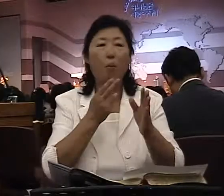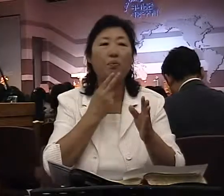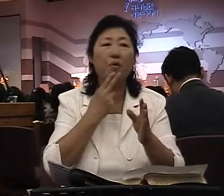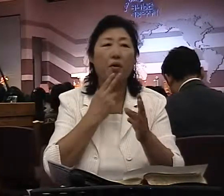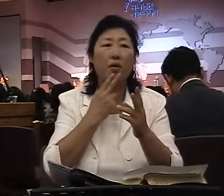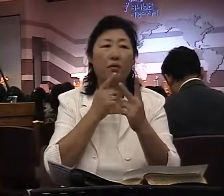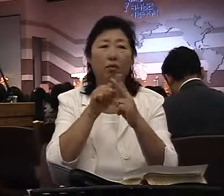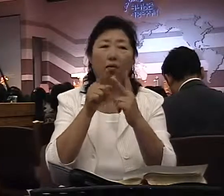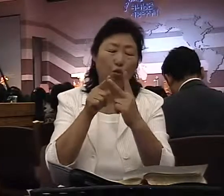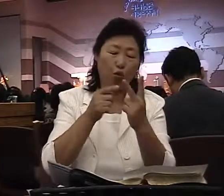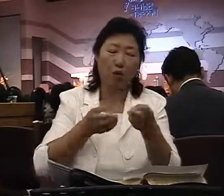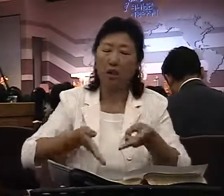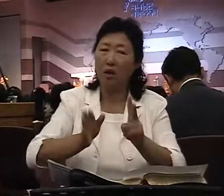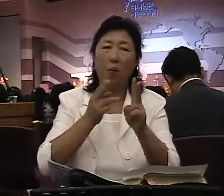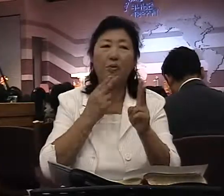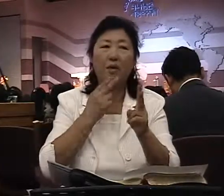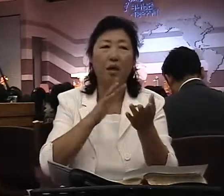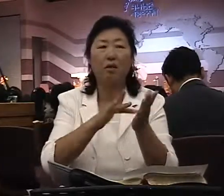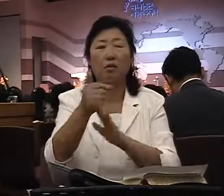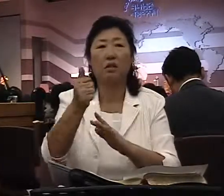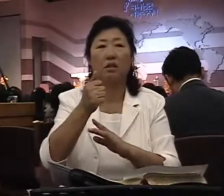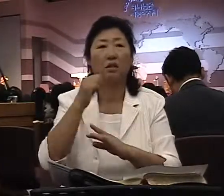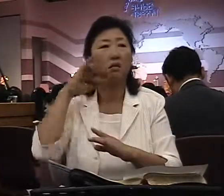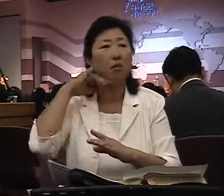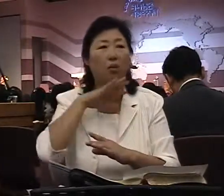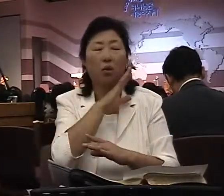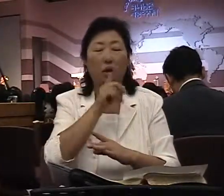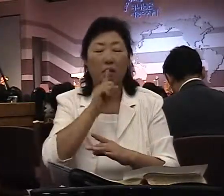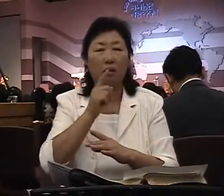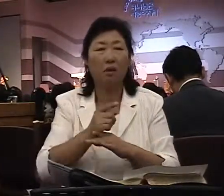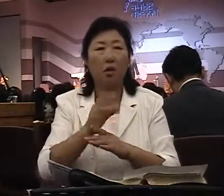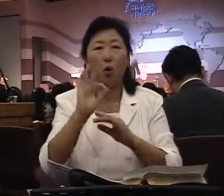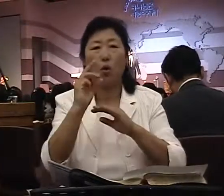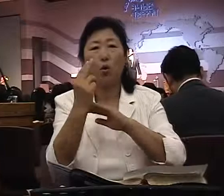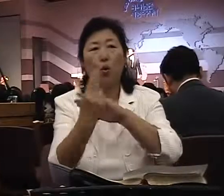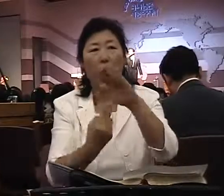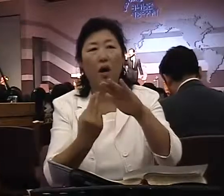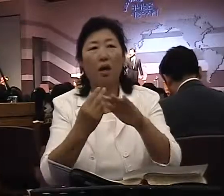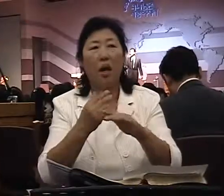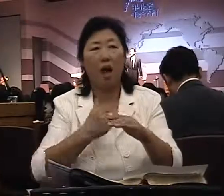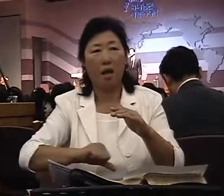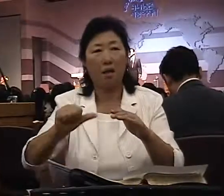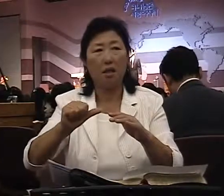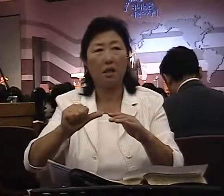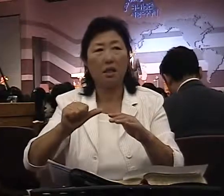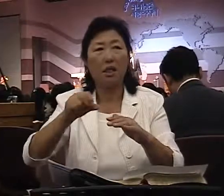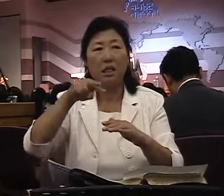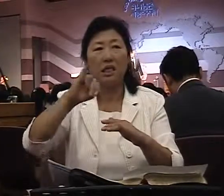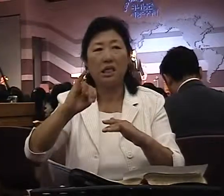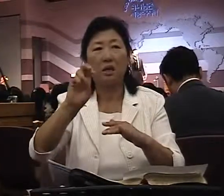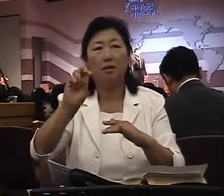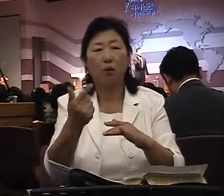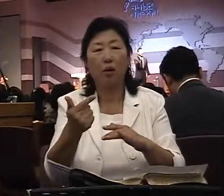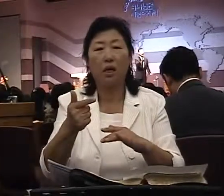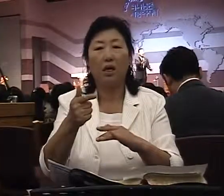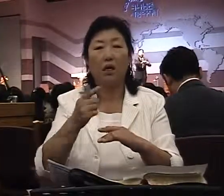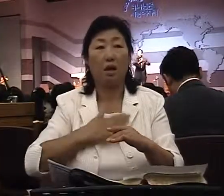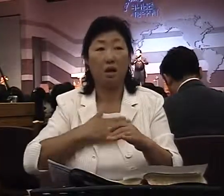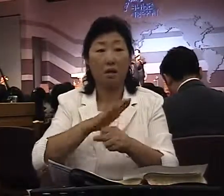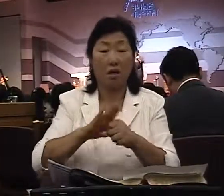예수님께서 베드로에게 말씀하십니다. 요한의 아들 시몬아, 네가 나를 사랑하니, 이 사람들보다 나를 사랑하니 모든